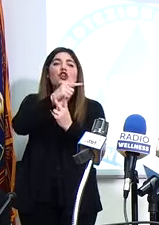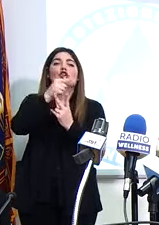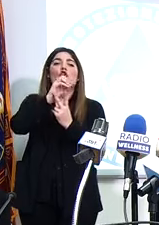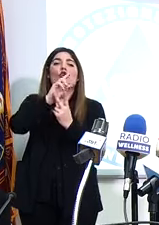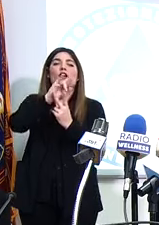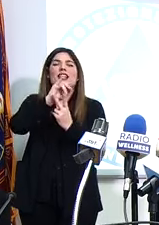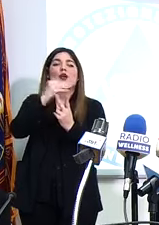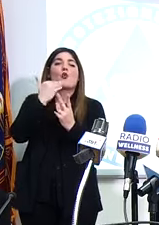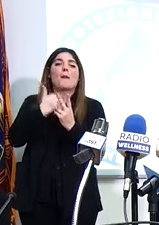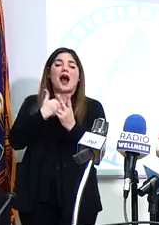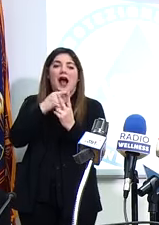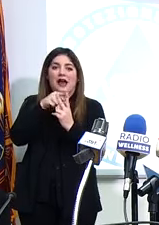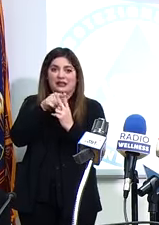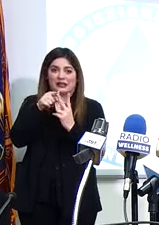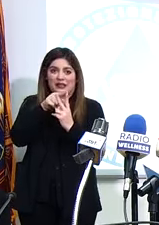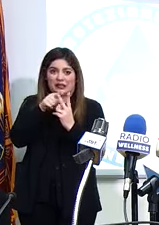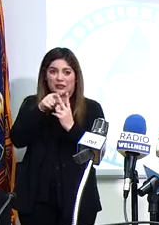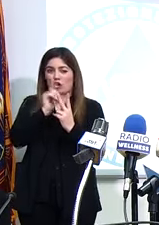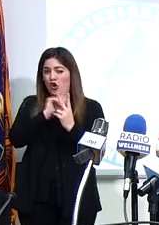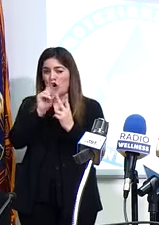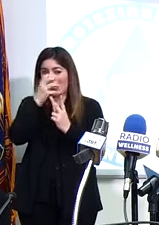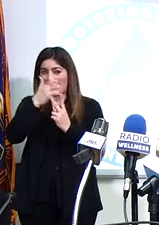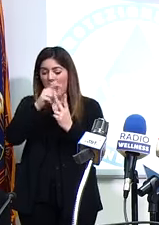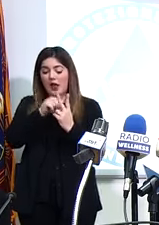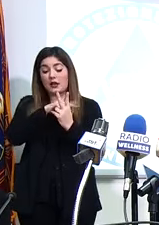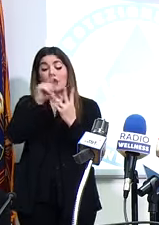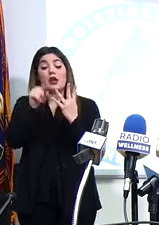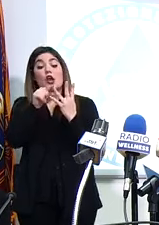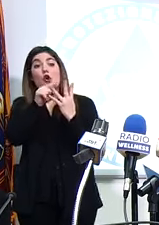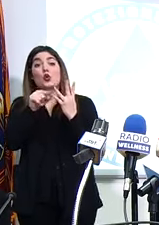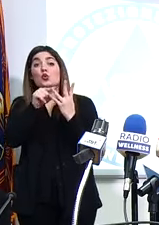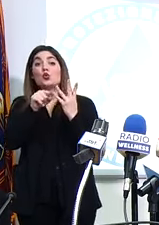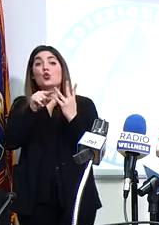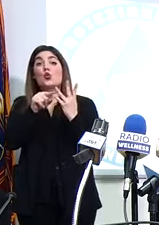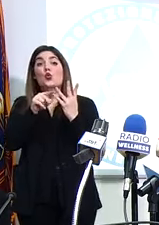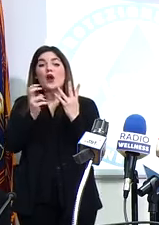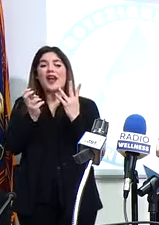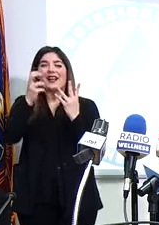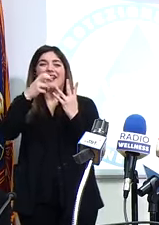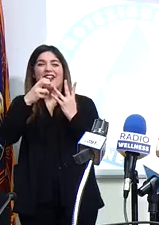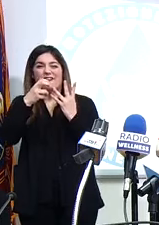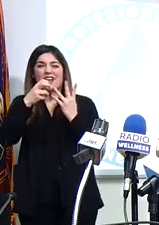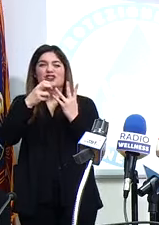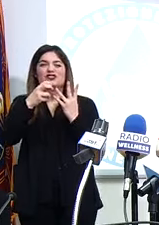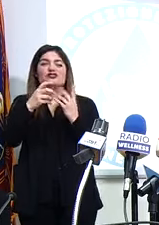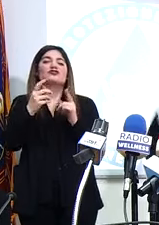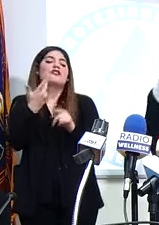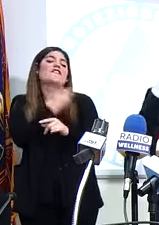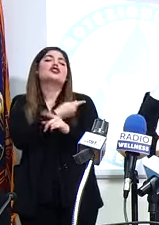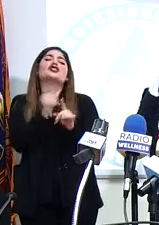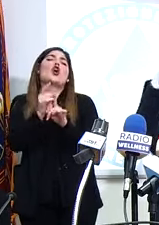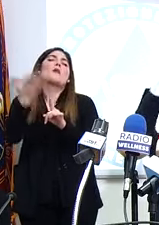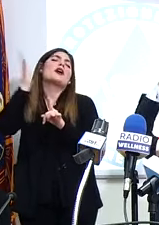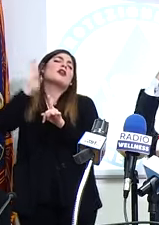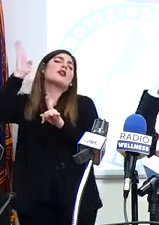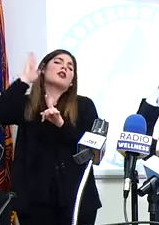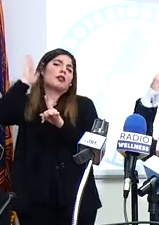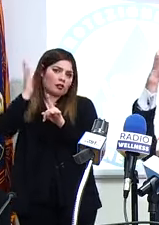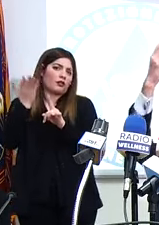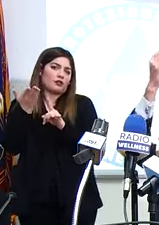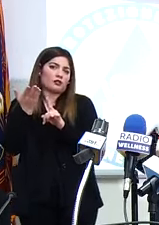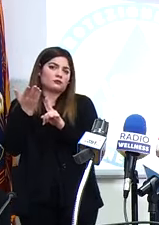gorilla, e poi ne hanno 2 uccisi, interi, quindi come si faceva il vaccino una volta dai tempi di Pasteur,